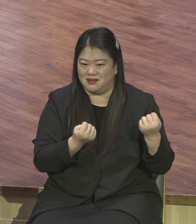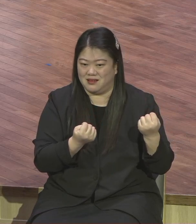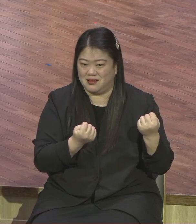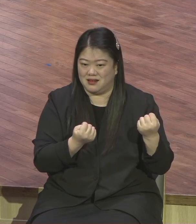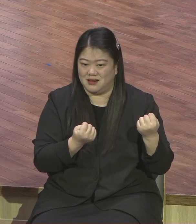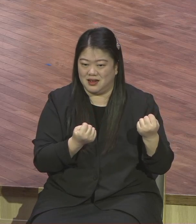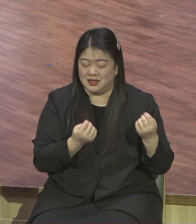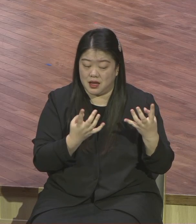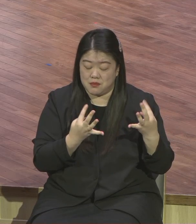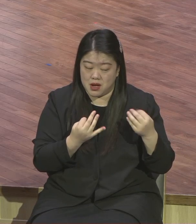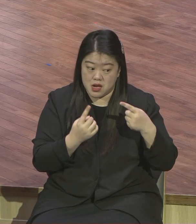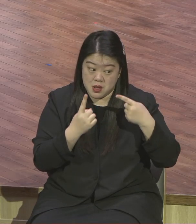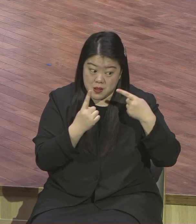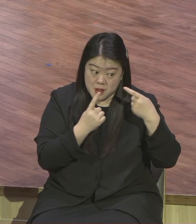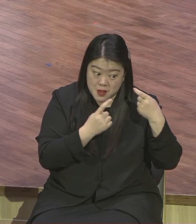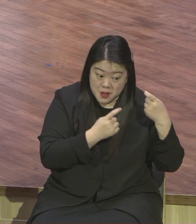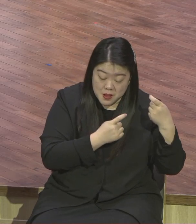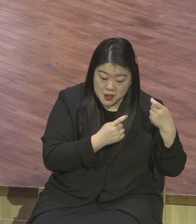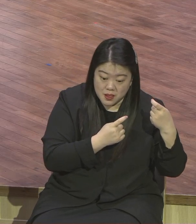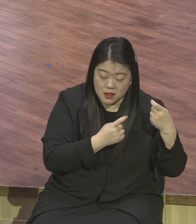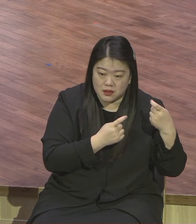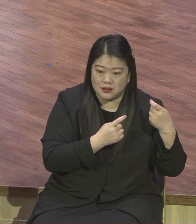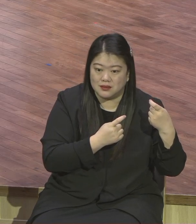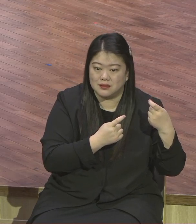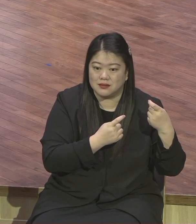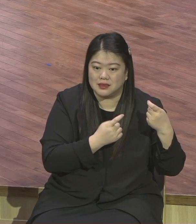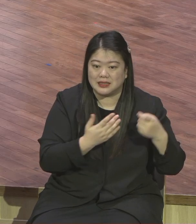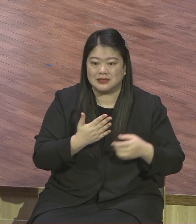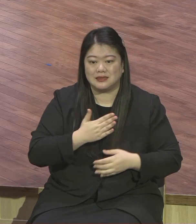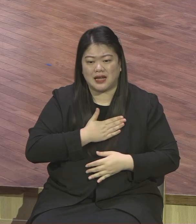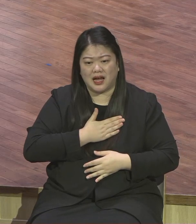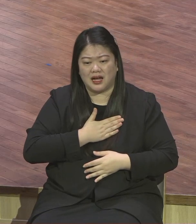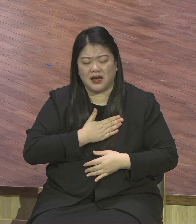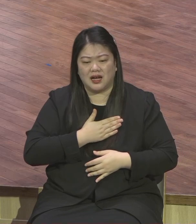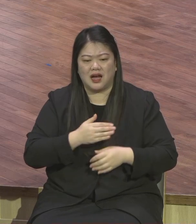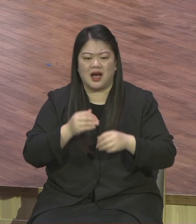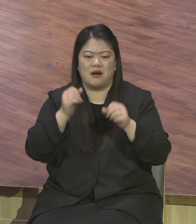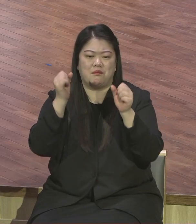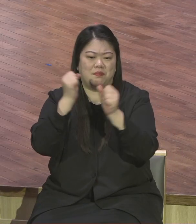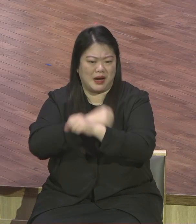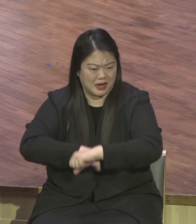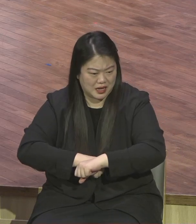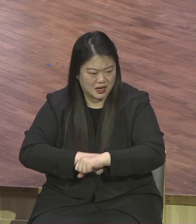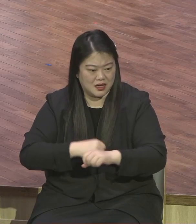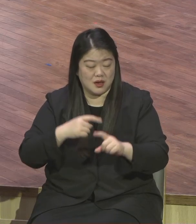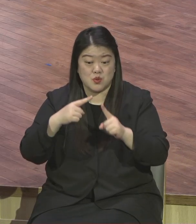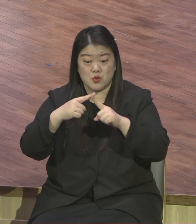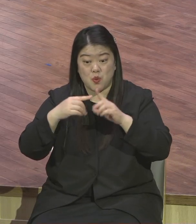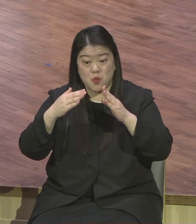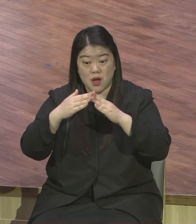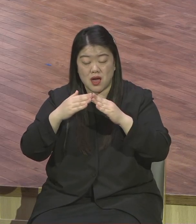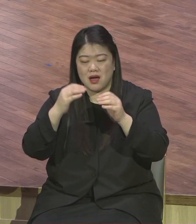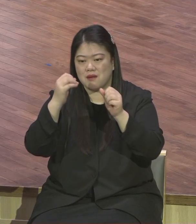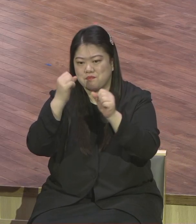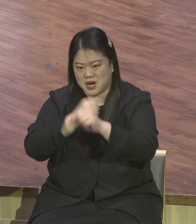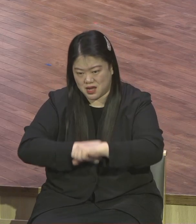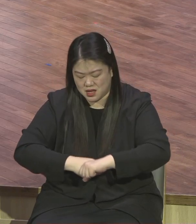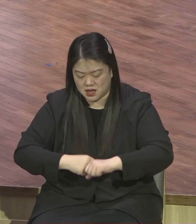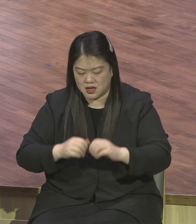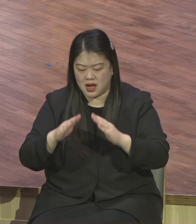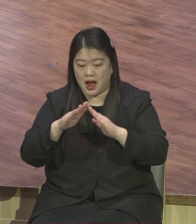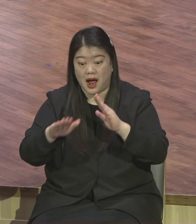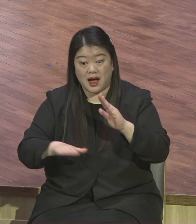자신을 파괴할 뿐만 아니라 가정도 파괴하고 교회도 원리수를 이루지 못하게